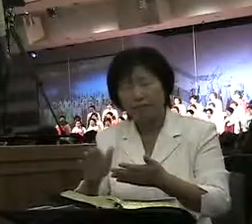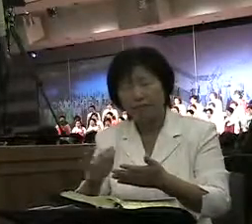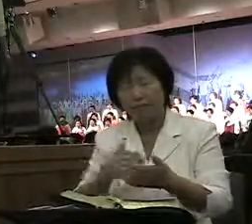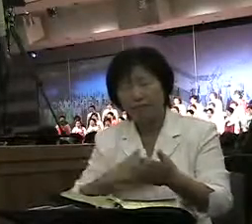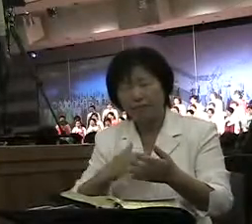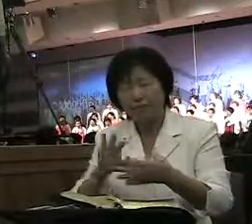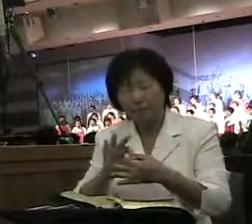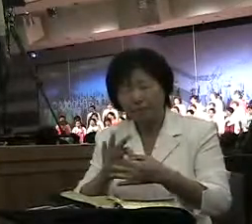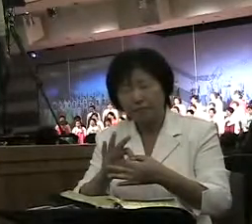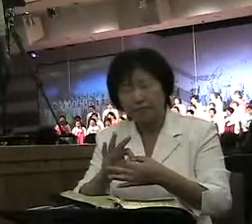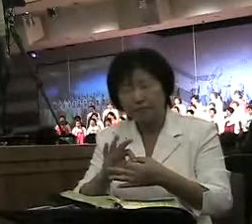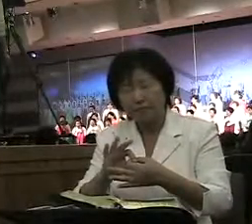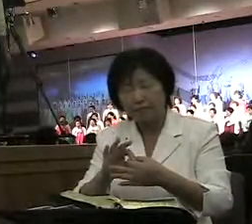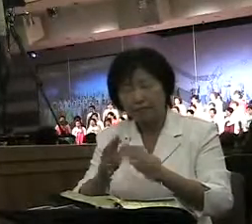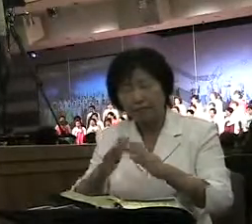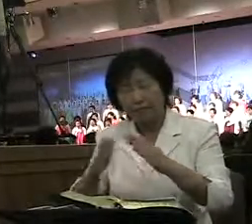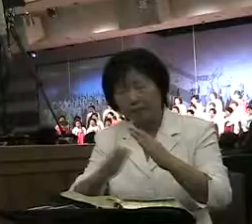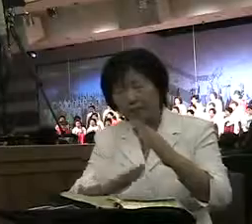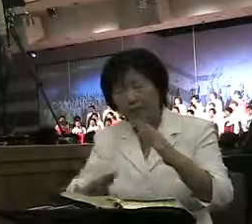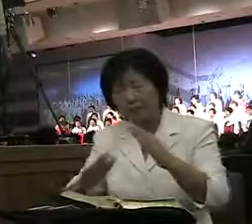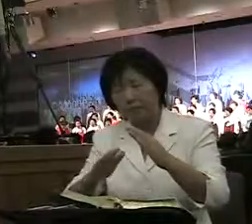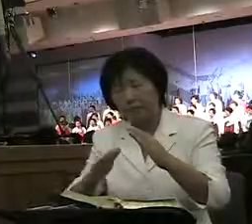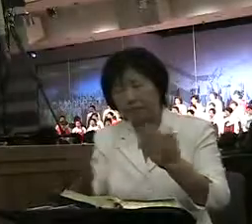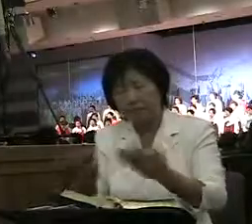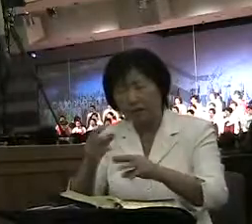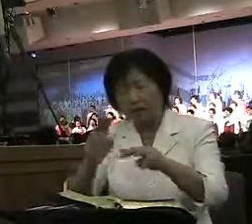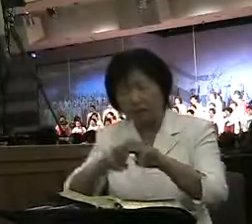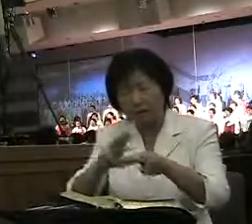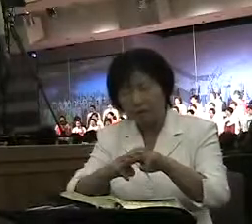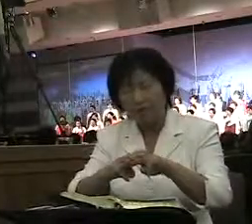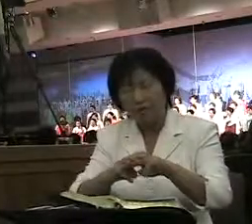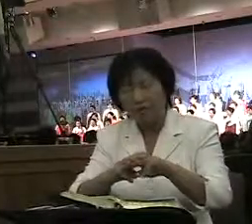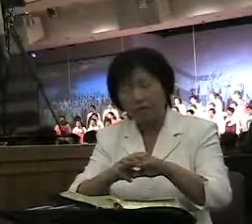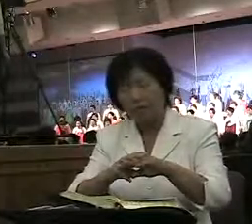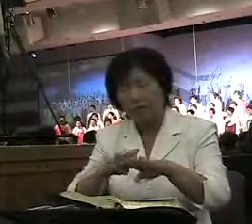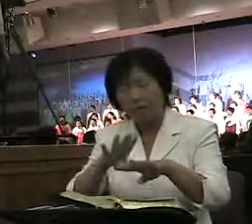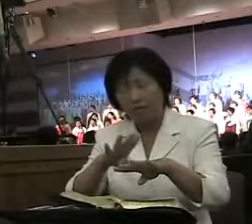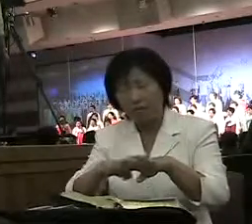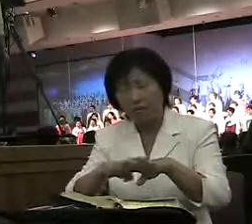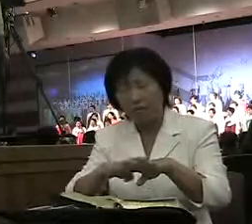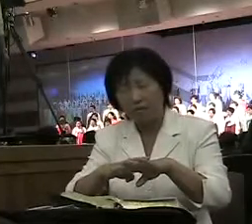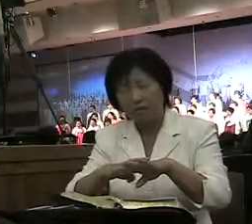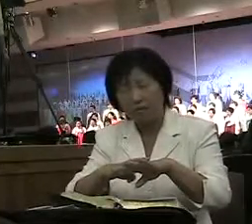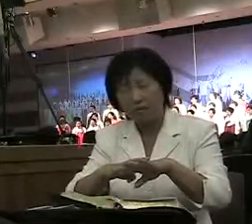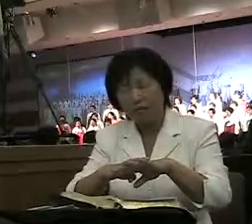나의 가정 안으로, 나의 일터 안으로, 학교 캠퍼스 안으로,